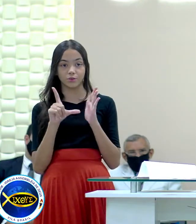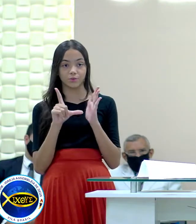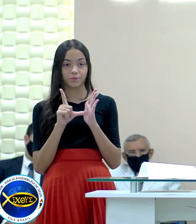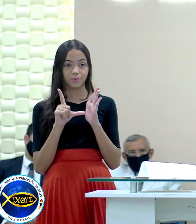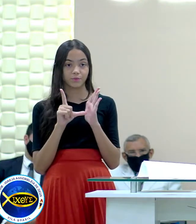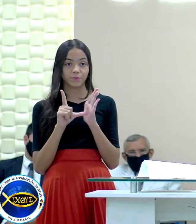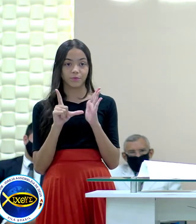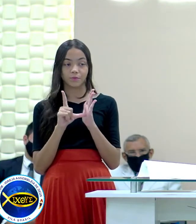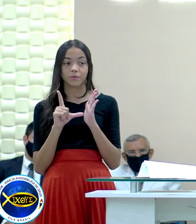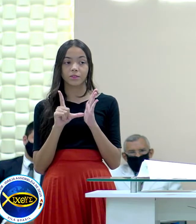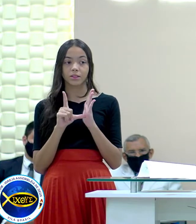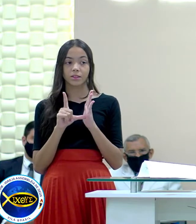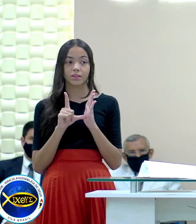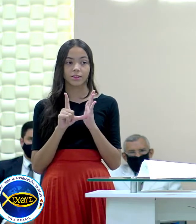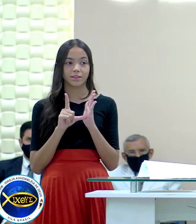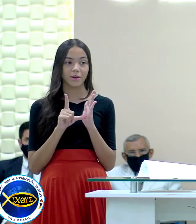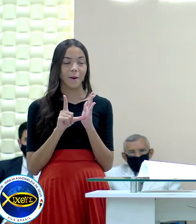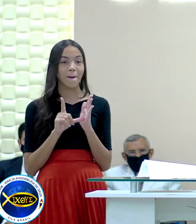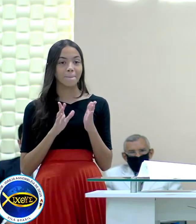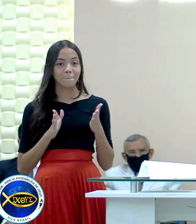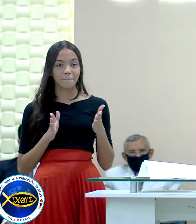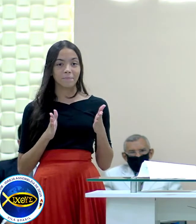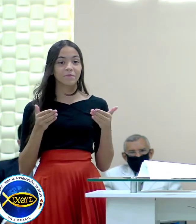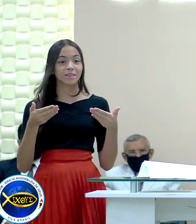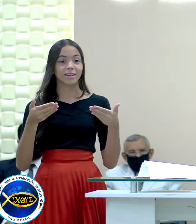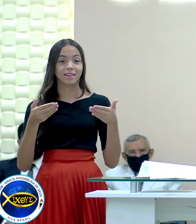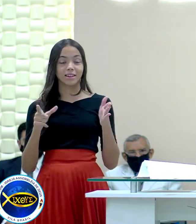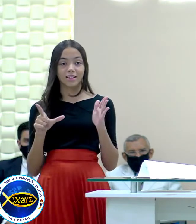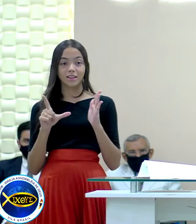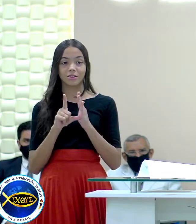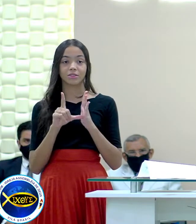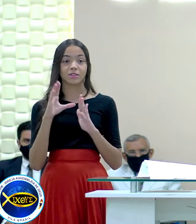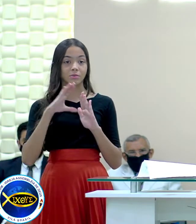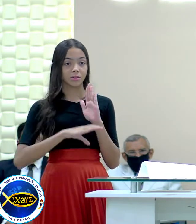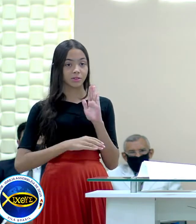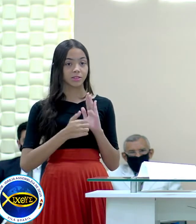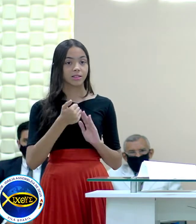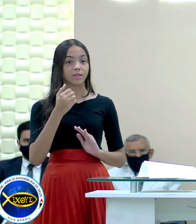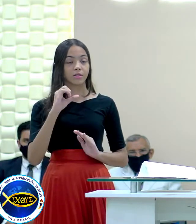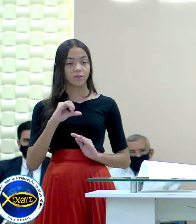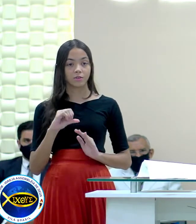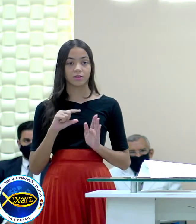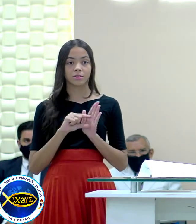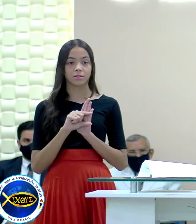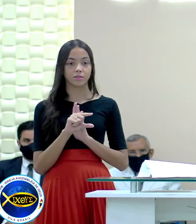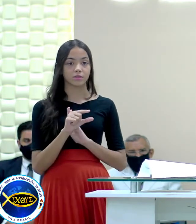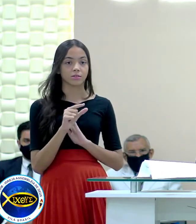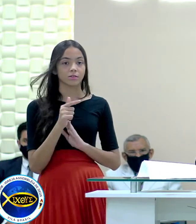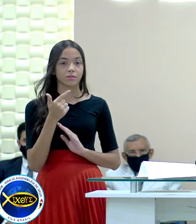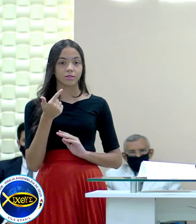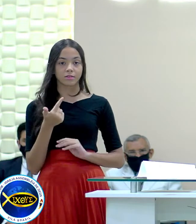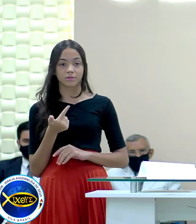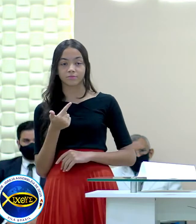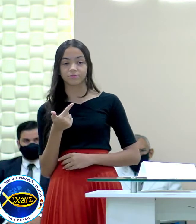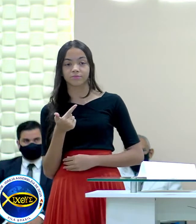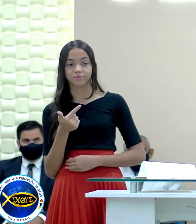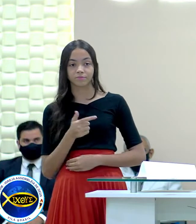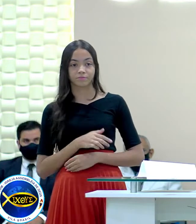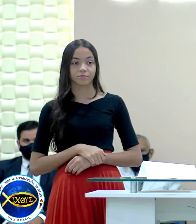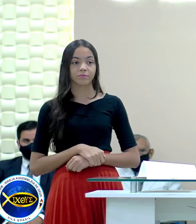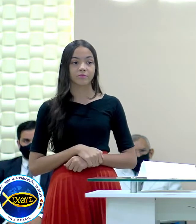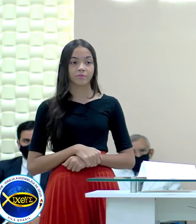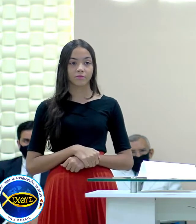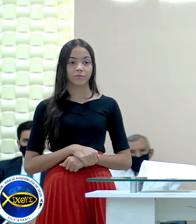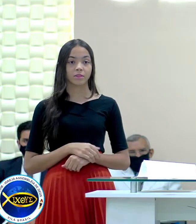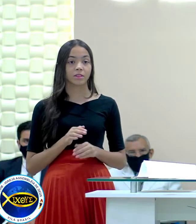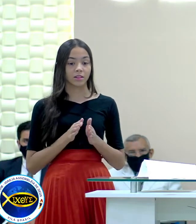está se referindo ao livro de Levítico, capítulo 19, versículo 2, capítulo 20, versículo 7. A palavra do